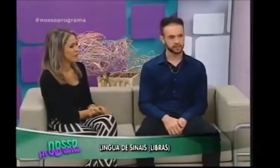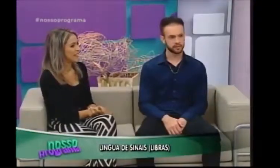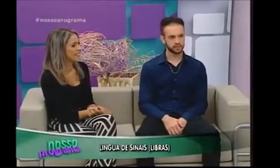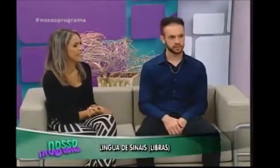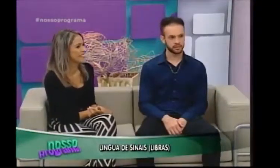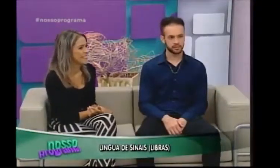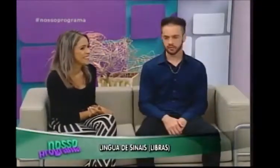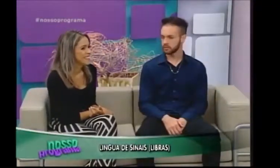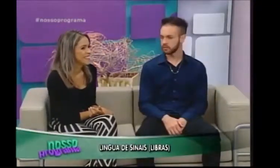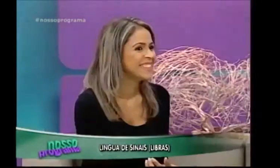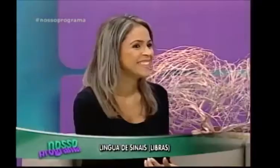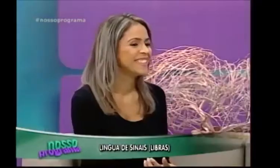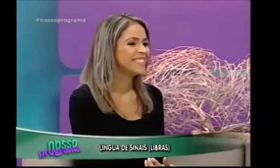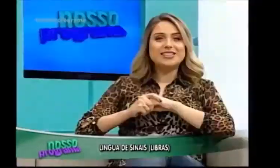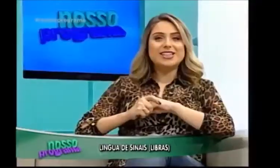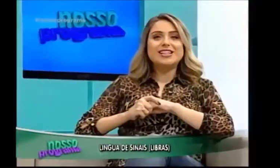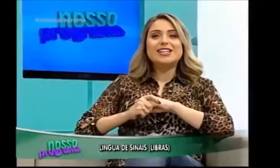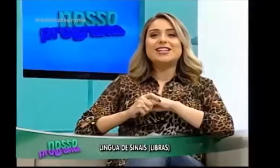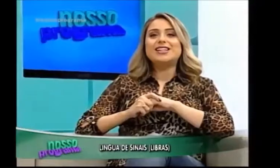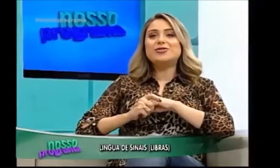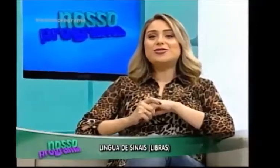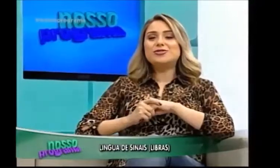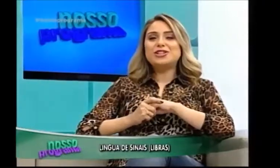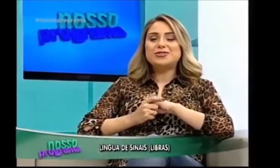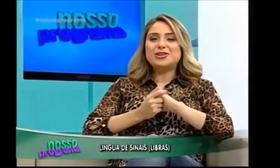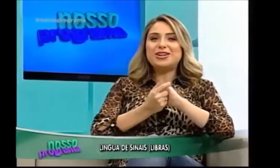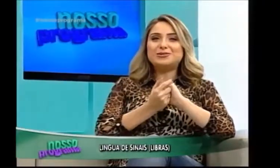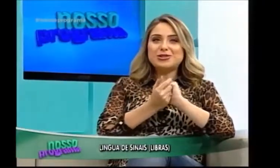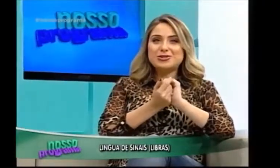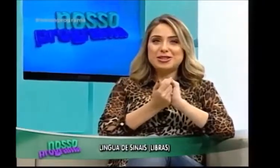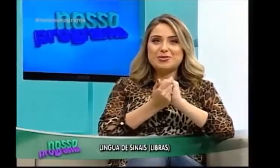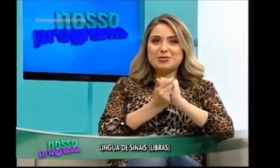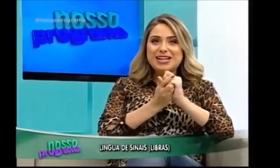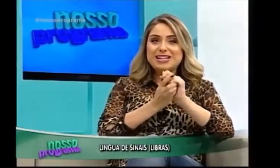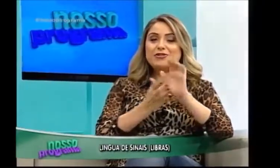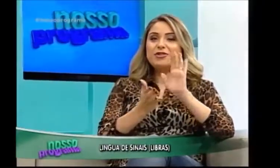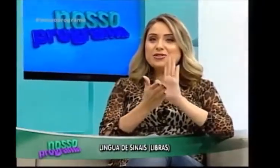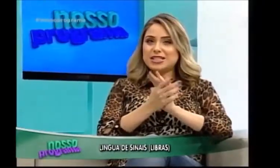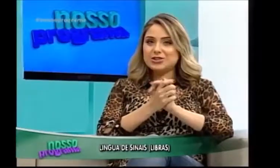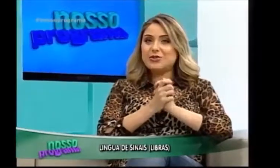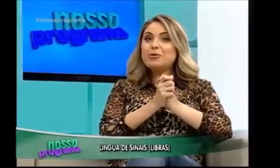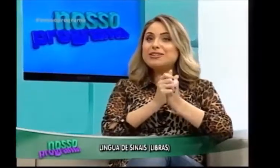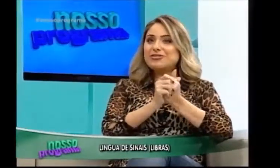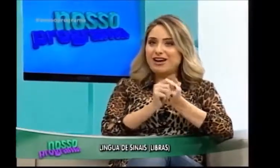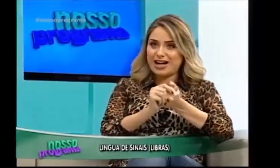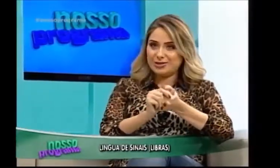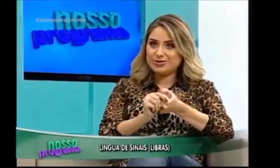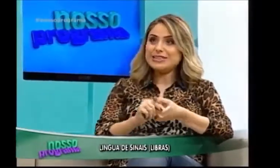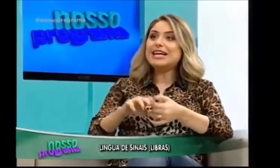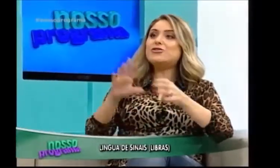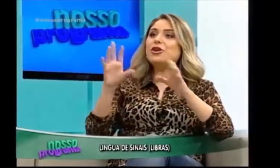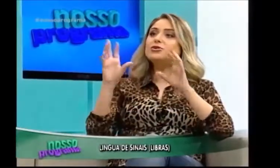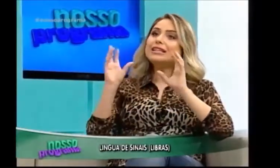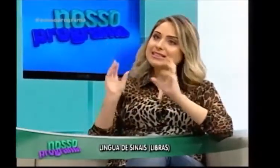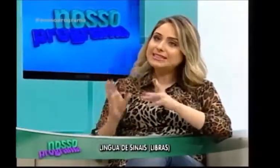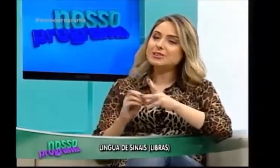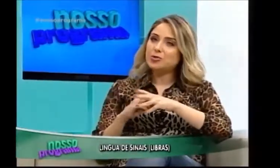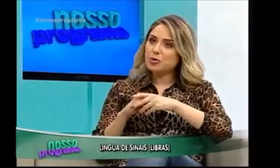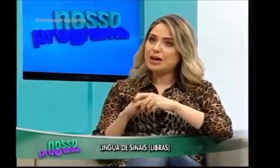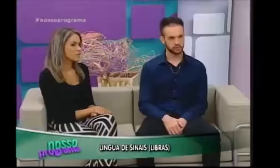Eu tenho que ir pro intervalo, é isso? Eu não tô ouvindo direito, Ronaldo, mas acho que eu tenho que ir pro break. Eu vou fazer o seguinte, eu vou pro intervalo, e daí eu volto querendo entender um pouco mais como é